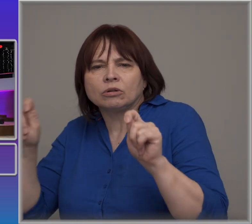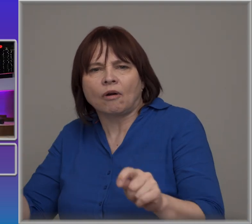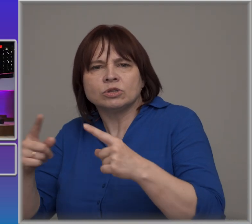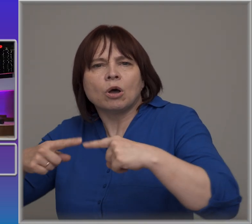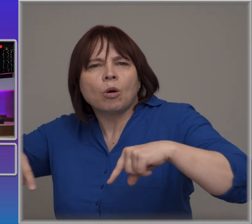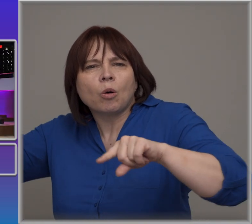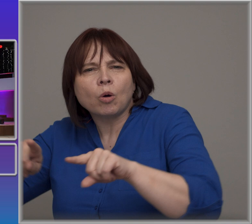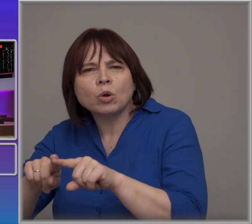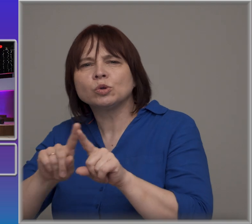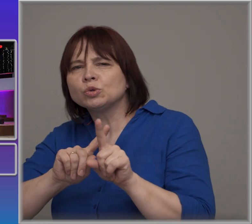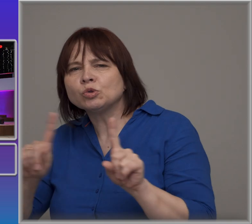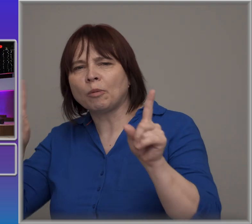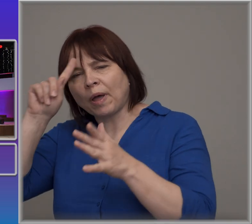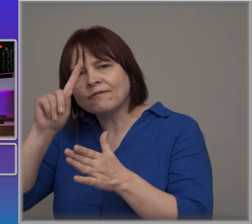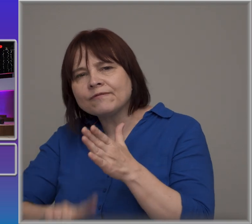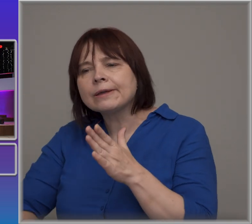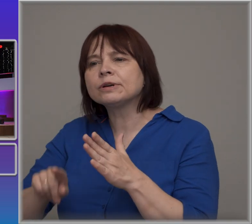также в это время появляется